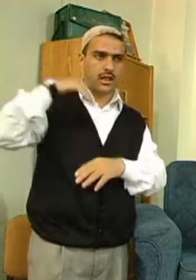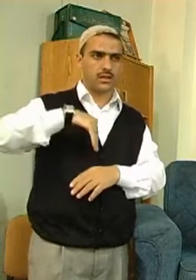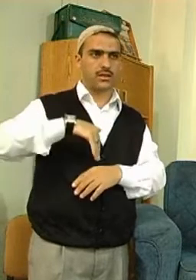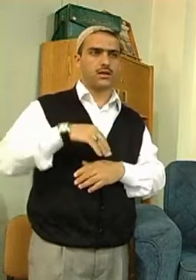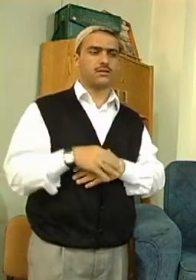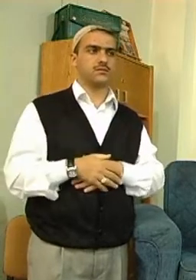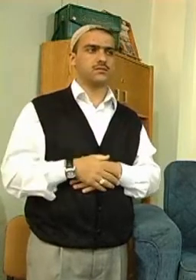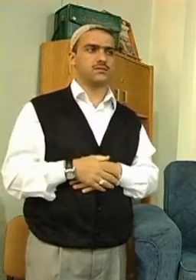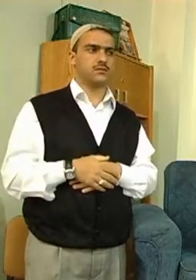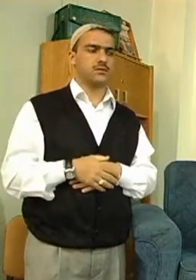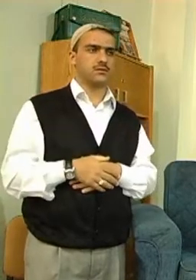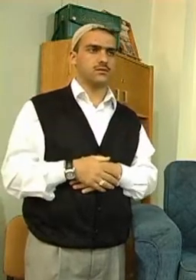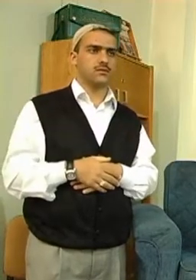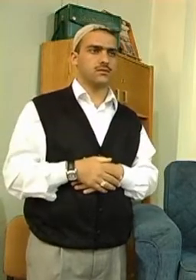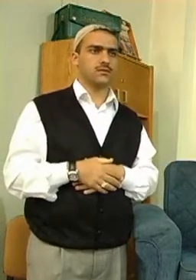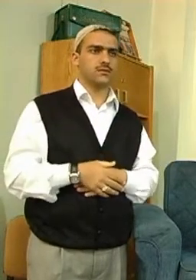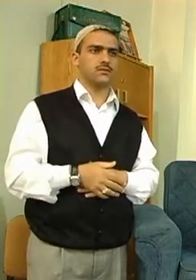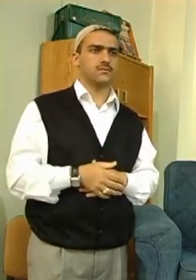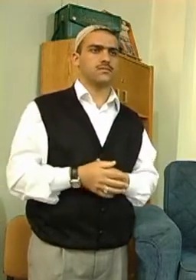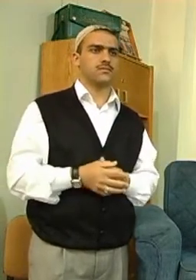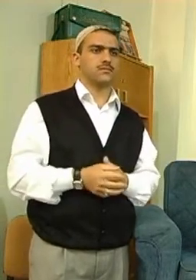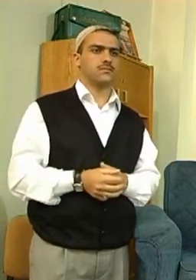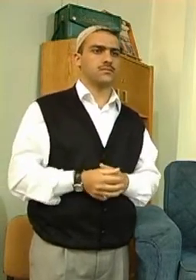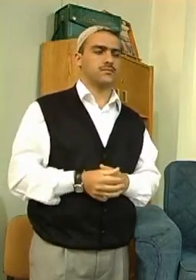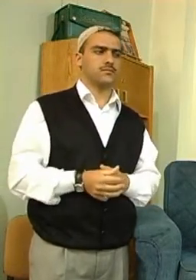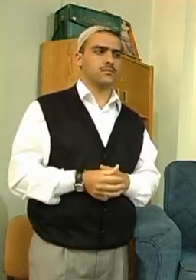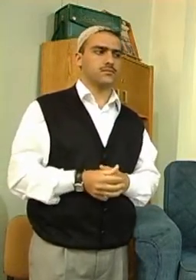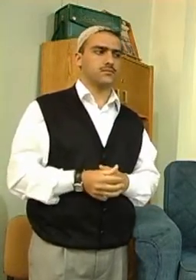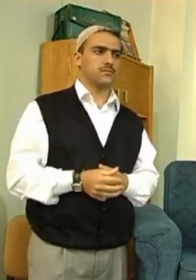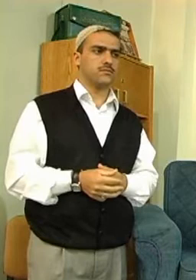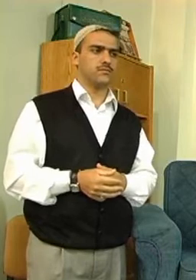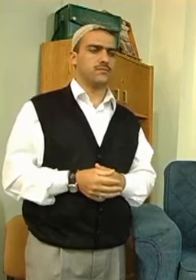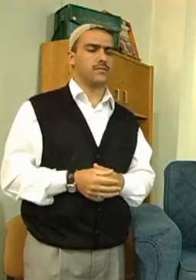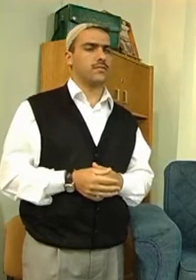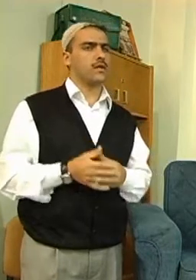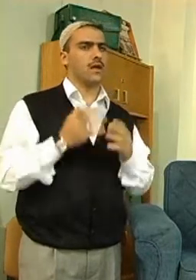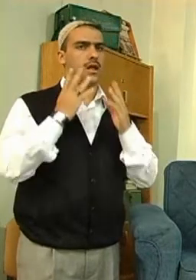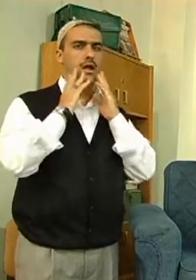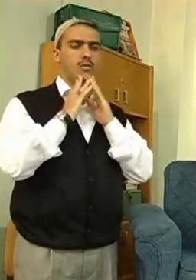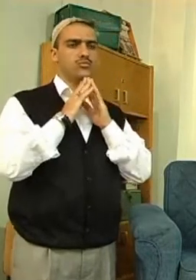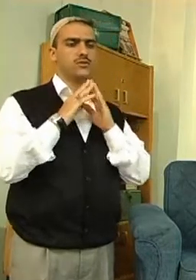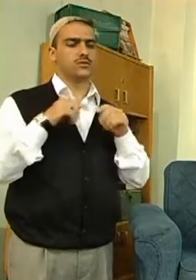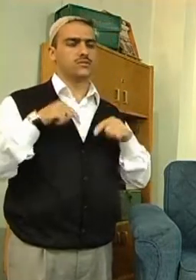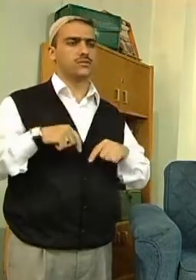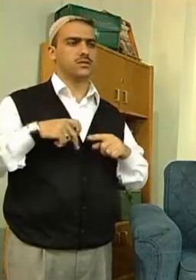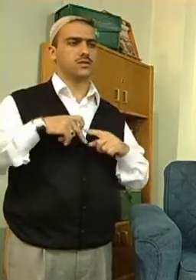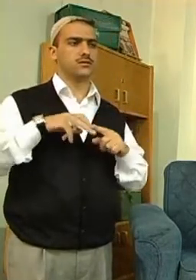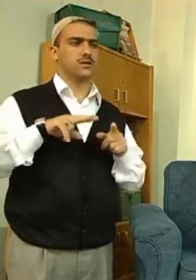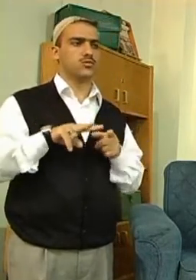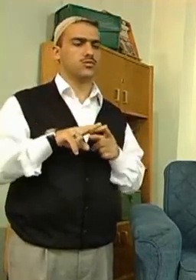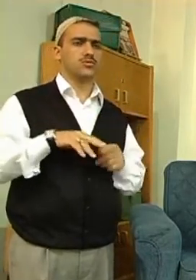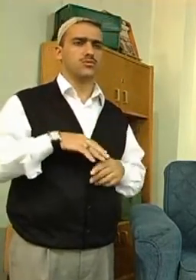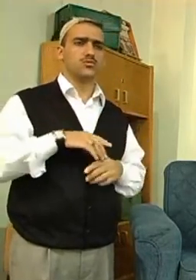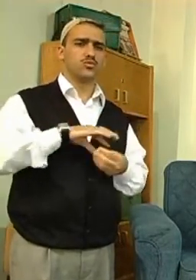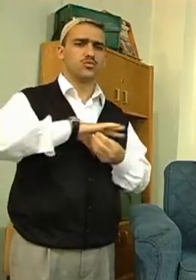Yani Kars'tan öteye geçmeyi yine hayal edemezdik. Elhamdülillah Cenab-ı Hakk'a hamd ederim ki bugün dünyanın her tarafında